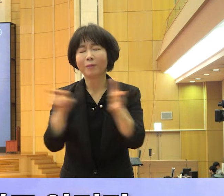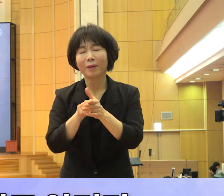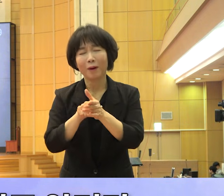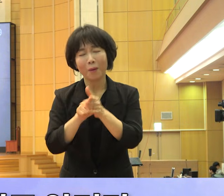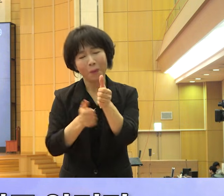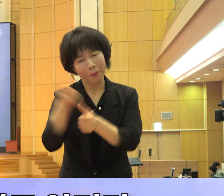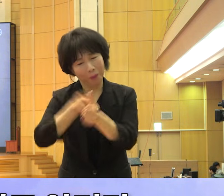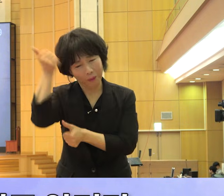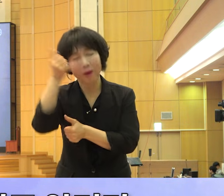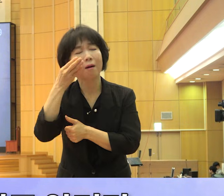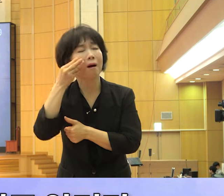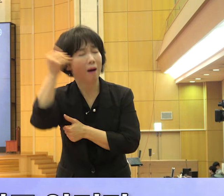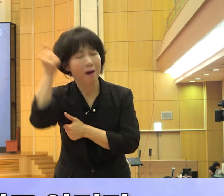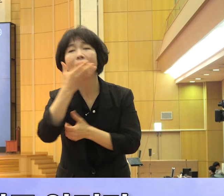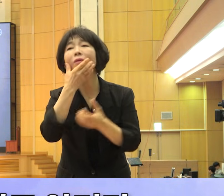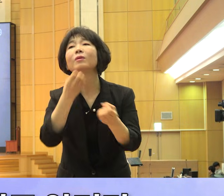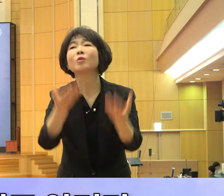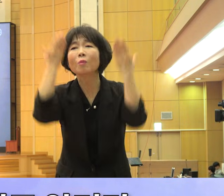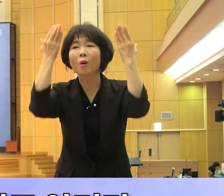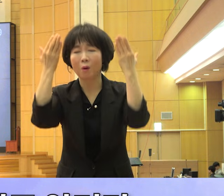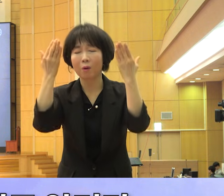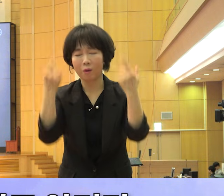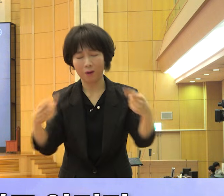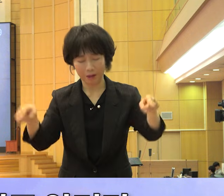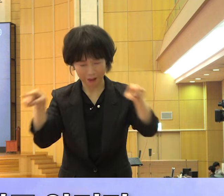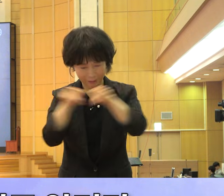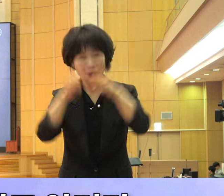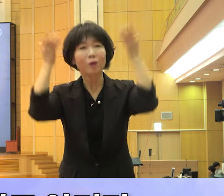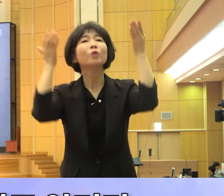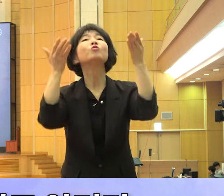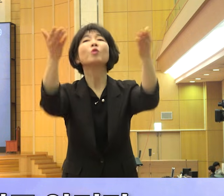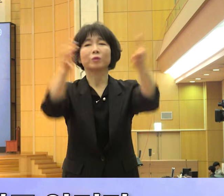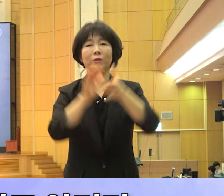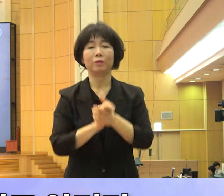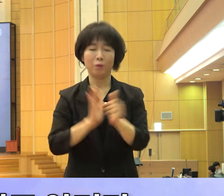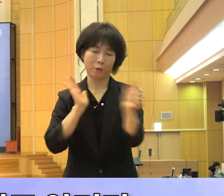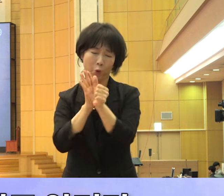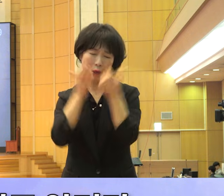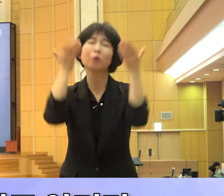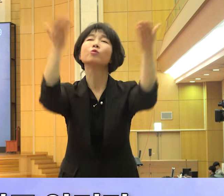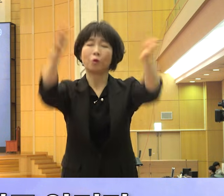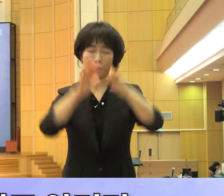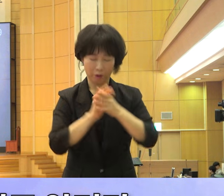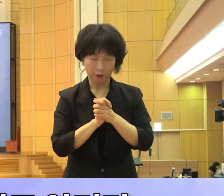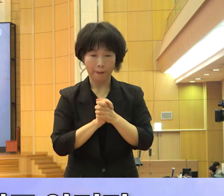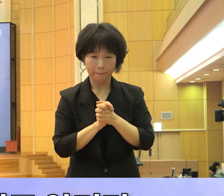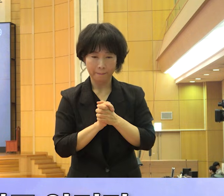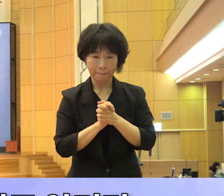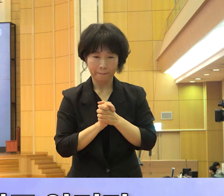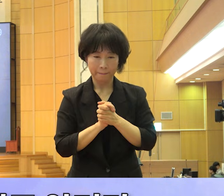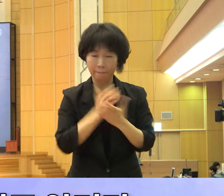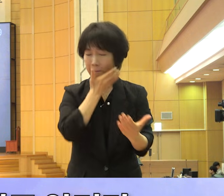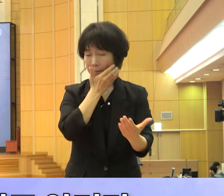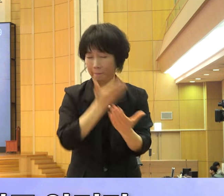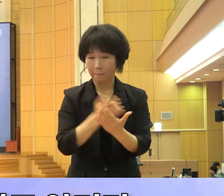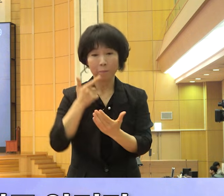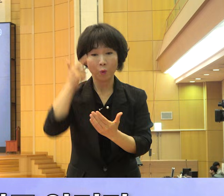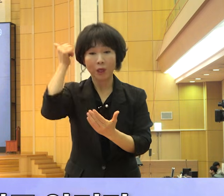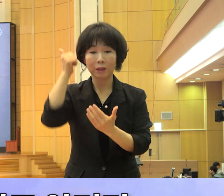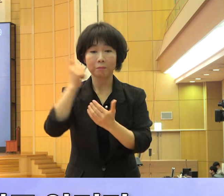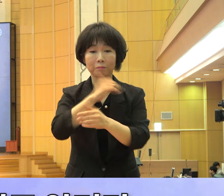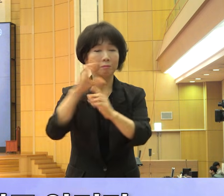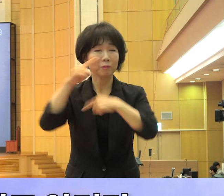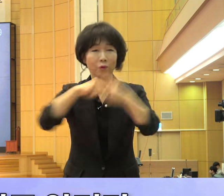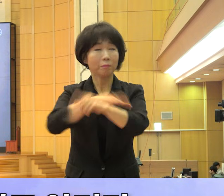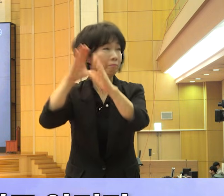나가 승리의 삶을 살 수 있는 우리 녹산의 모든 권속들이 다 될 수 있도록 하나님이 함께하여 주옵소서. 귀하신 목사님 주신